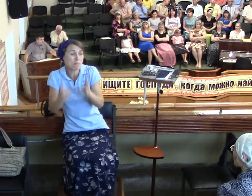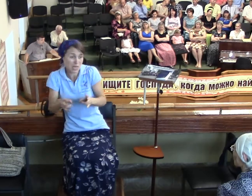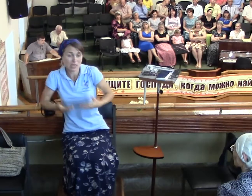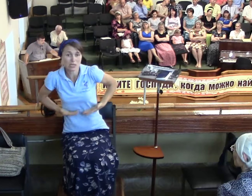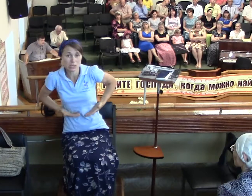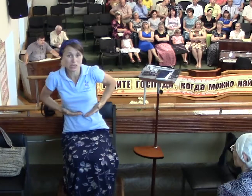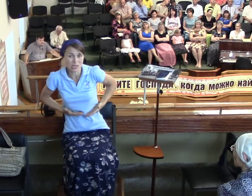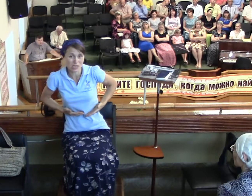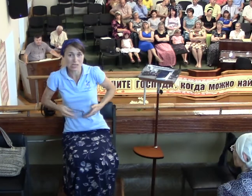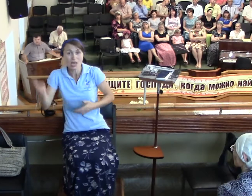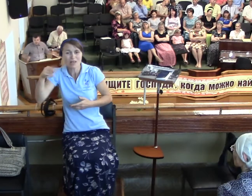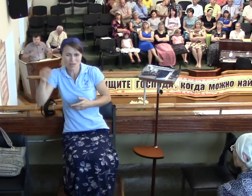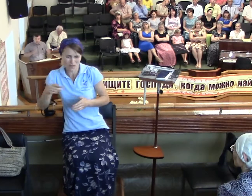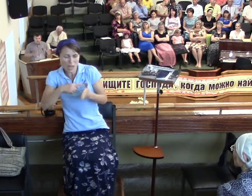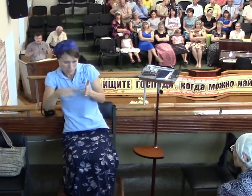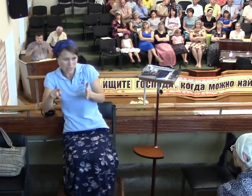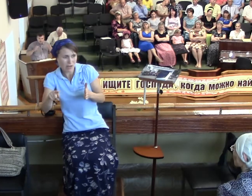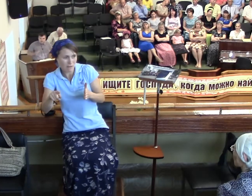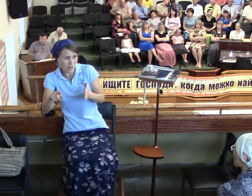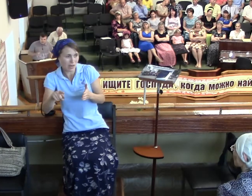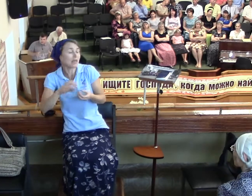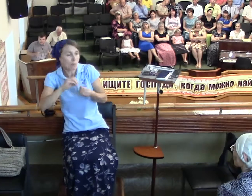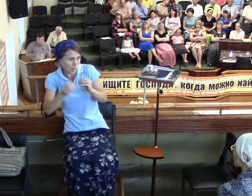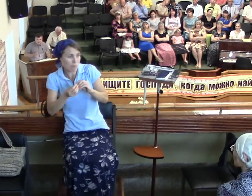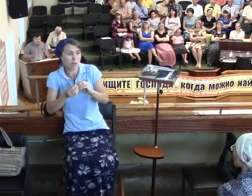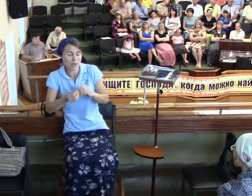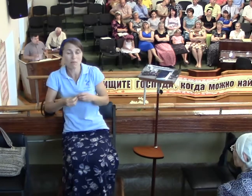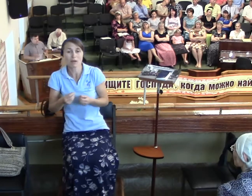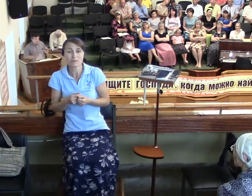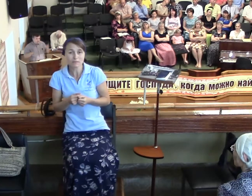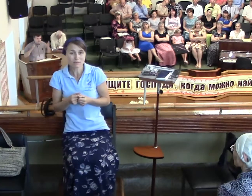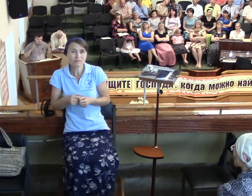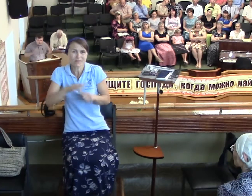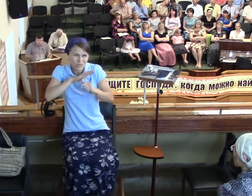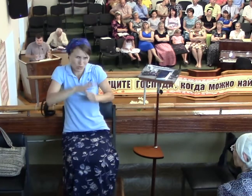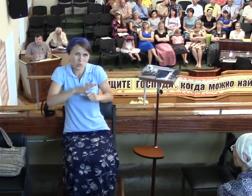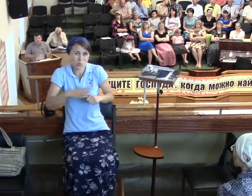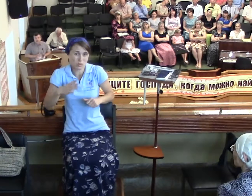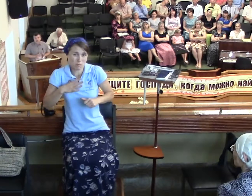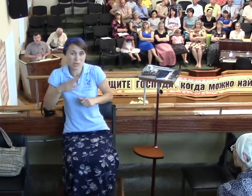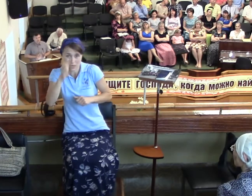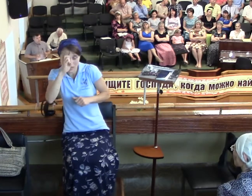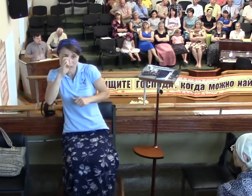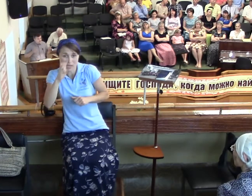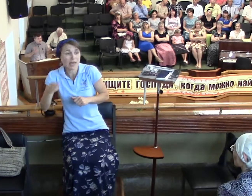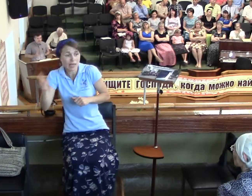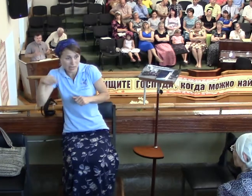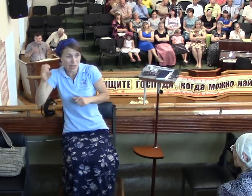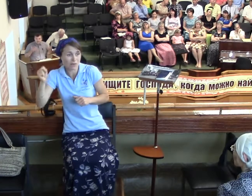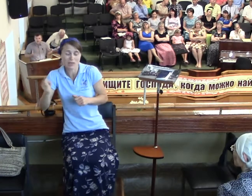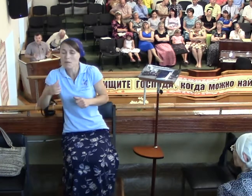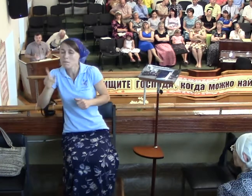Его предавали Давида, на нем постоянно лежал вот этот груз административный, груз дипломатических отношений. То есть